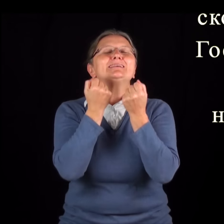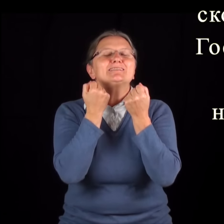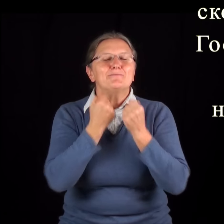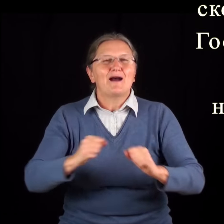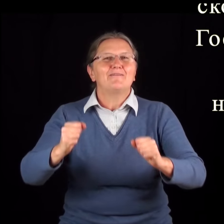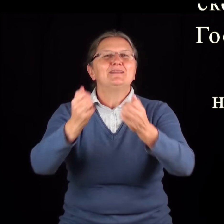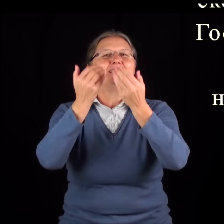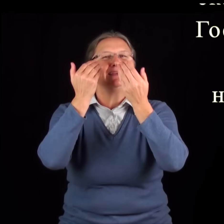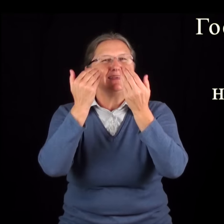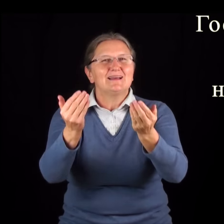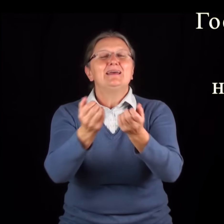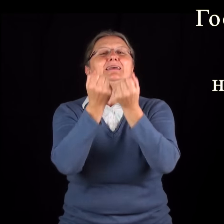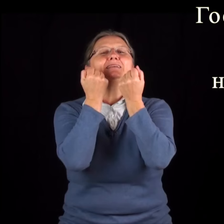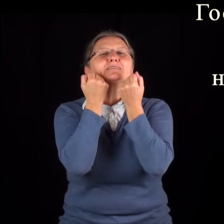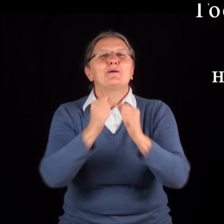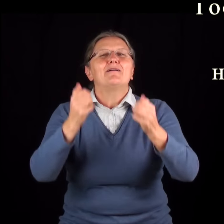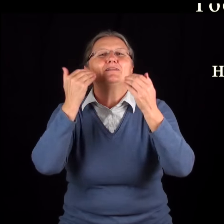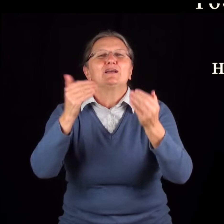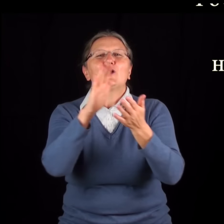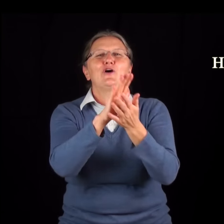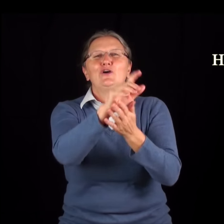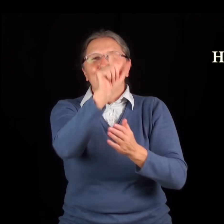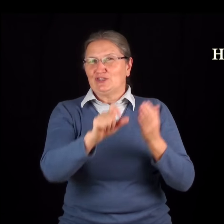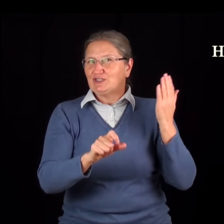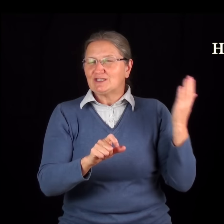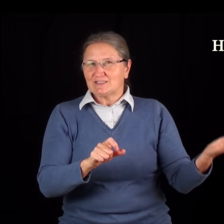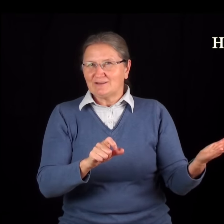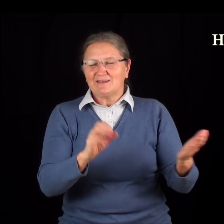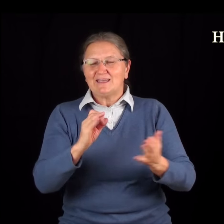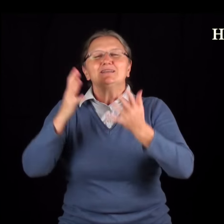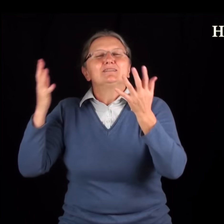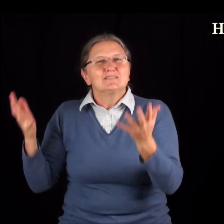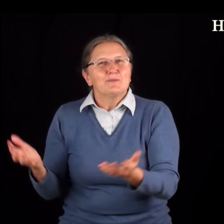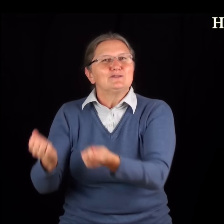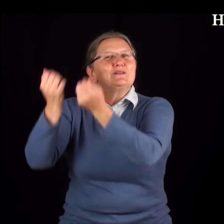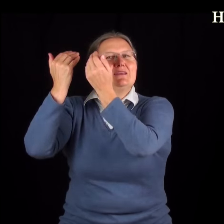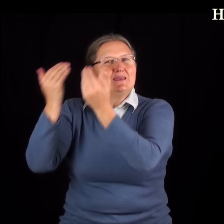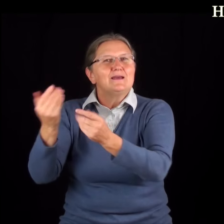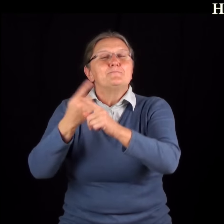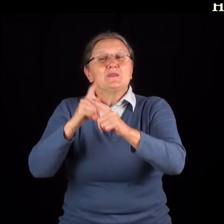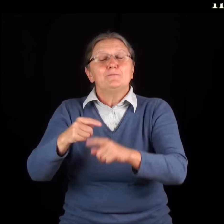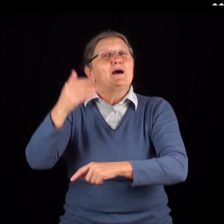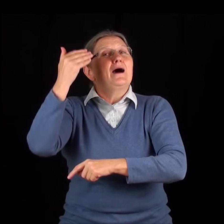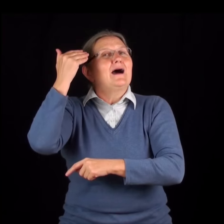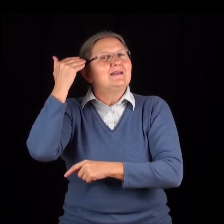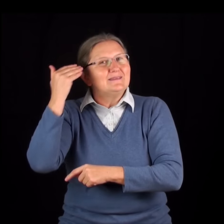избавит их. Избавит их от нечестивых, и спасет их, ибо они